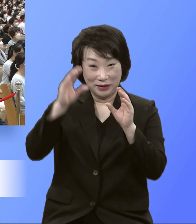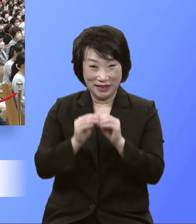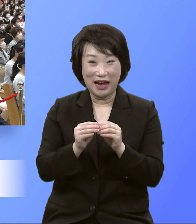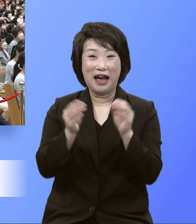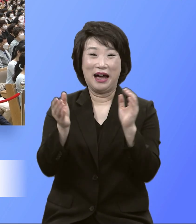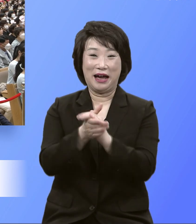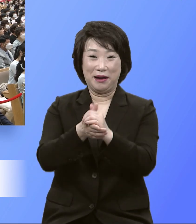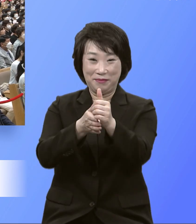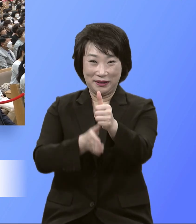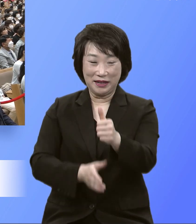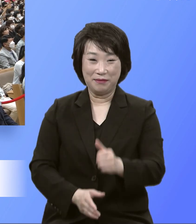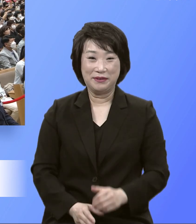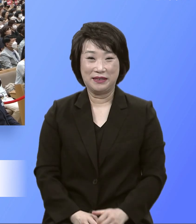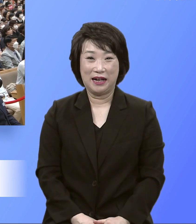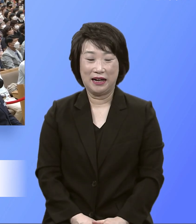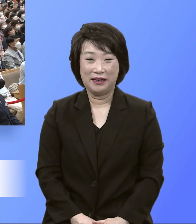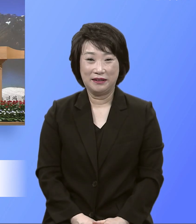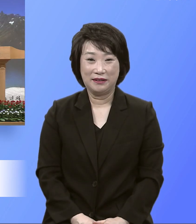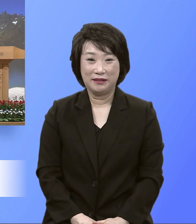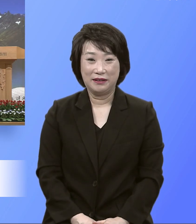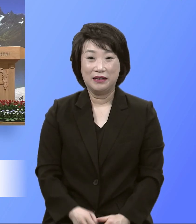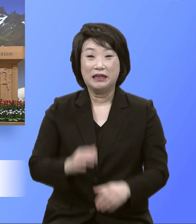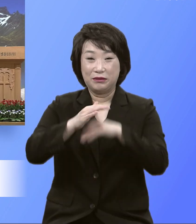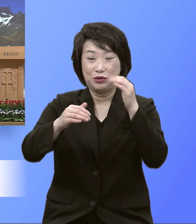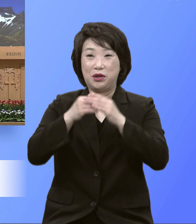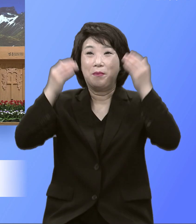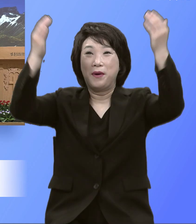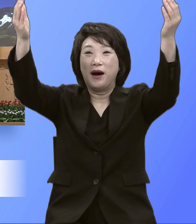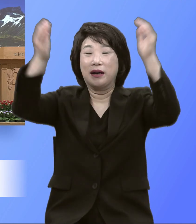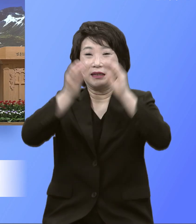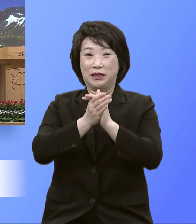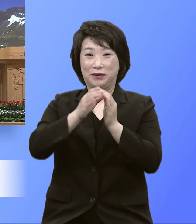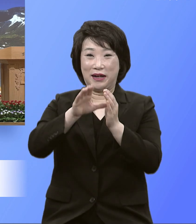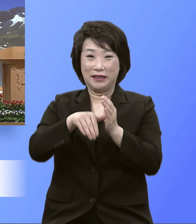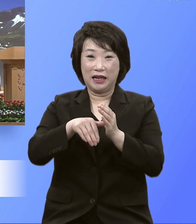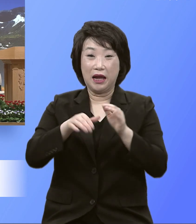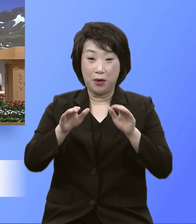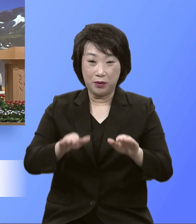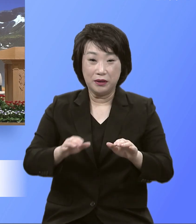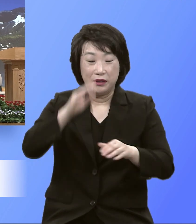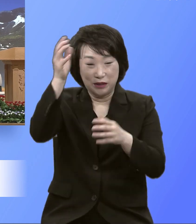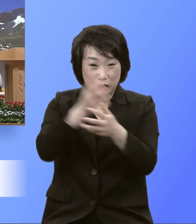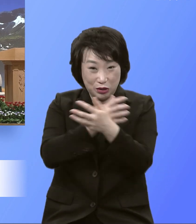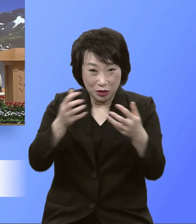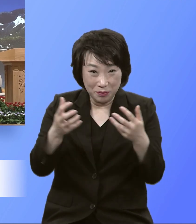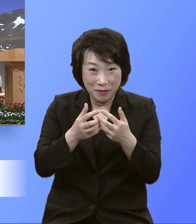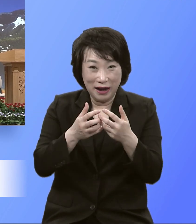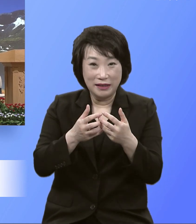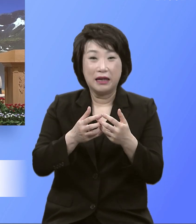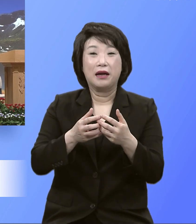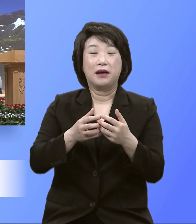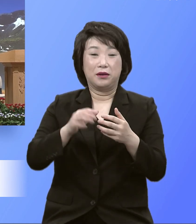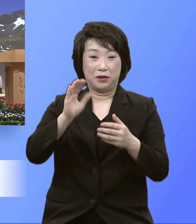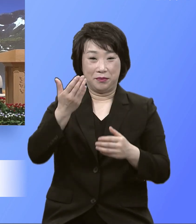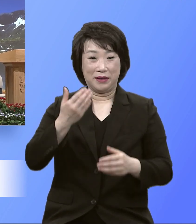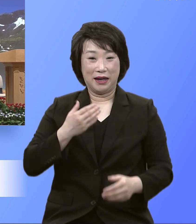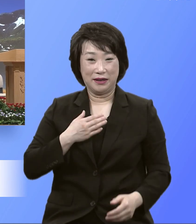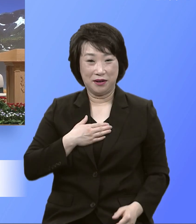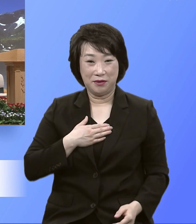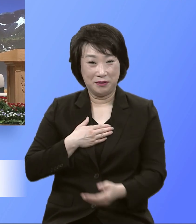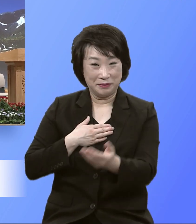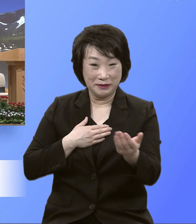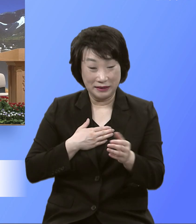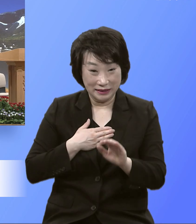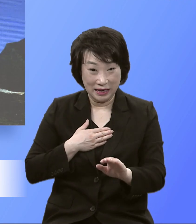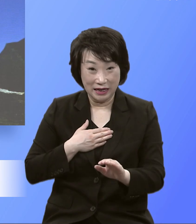동의하시면 아멘 합시다. 두 손 번쩍 들고 오늘 성령의 충만해 버려야 돼.